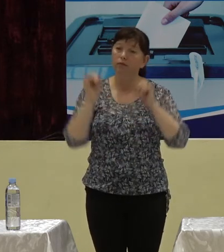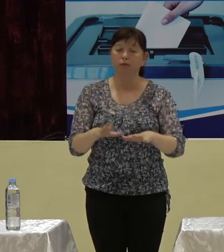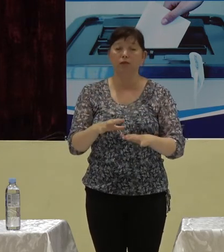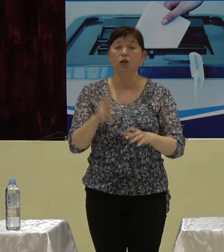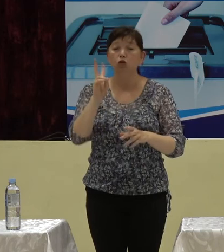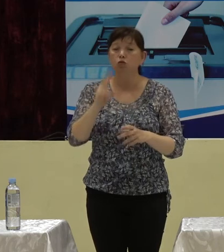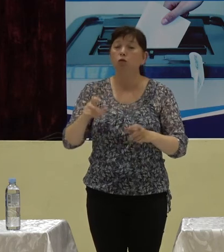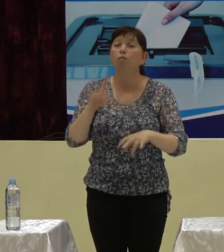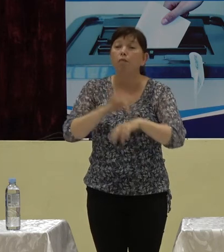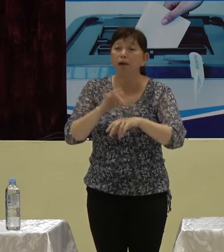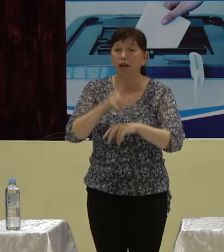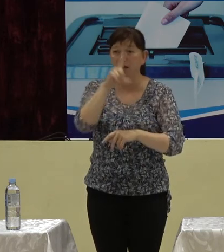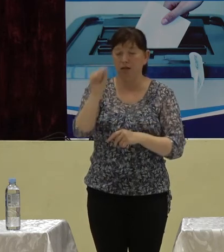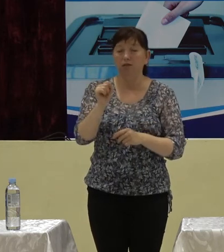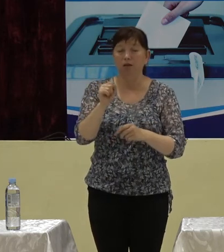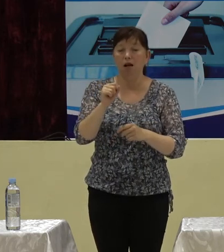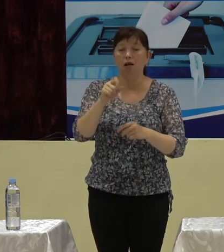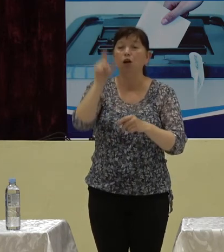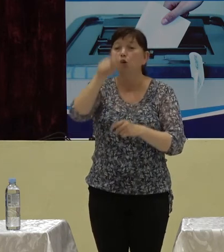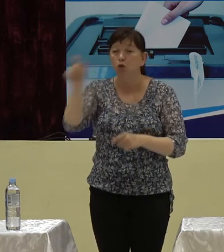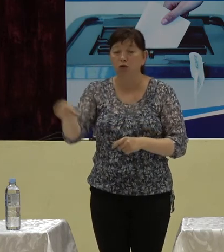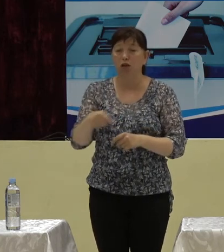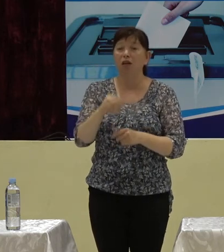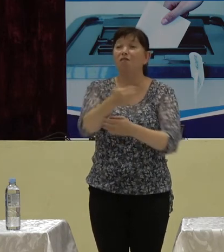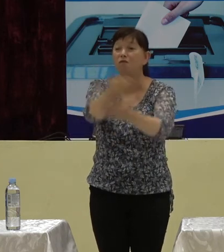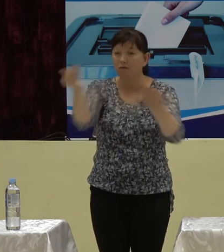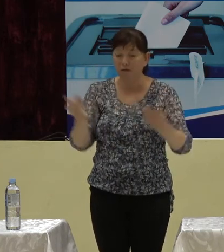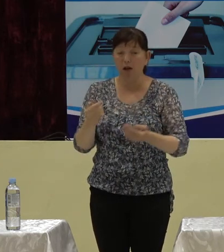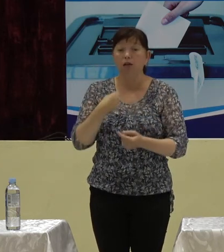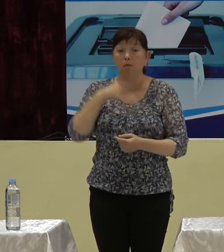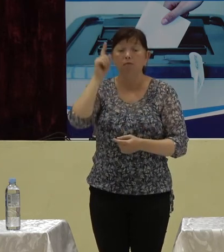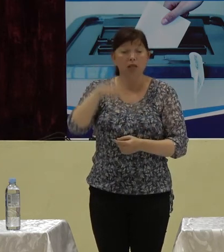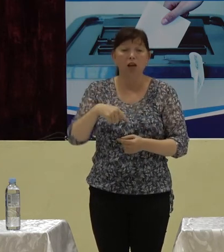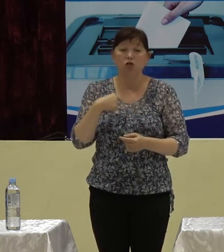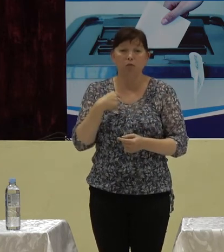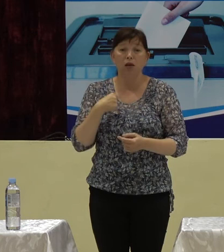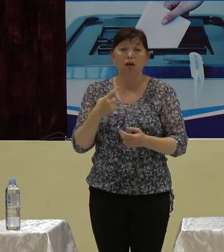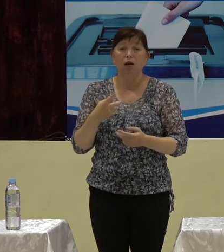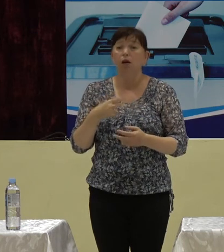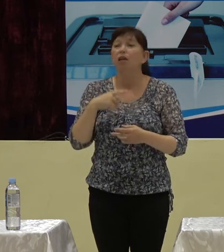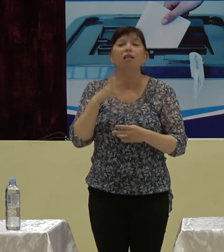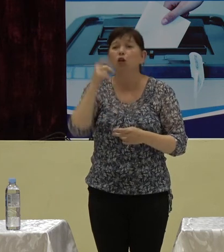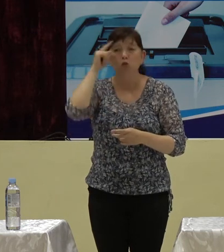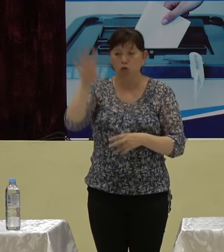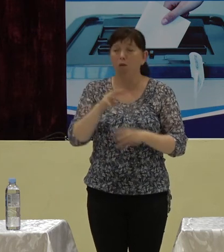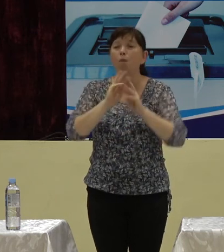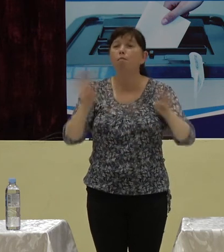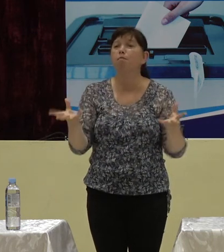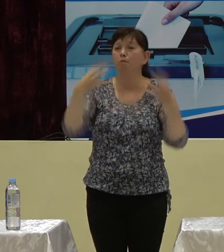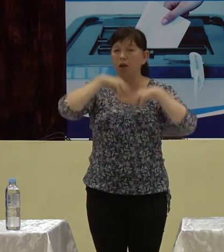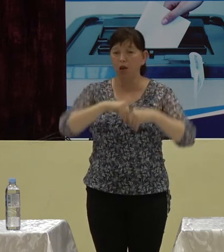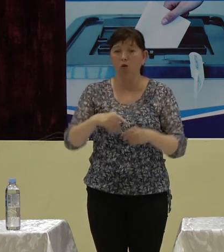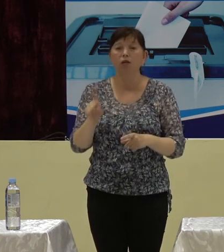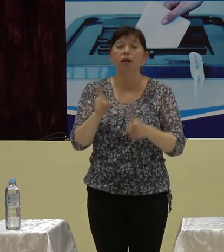cauzelor sociale, dedicați oamenilor, dedicați dumneavoastră. Noi chiar nu venim pentru a face milioane sau pentru a ne